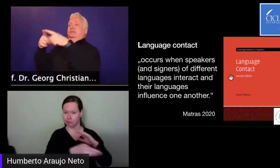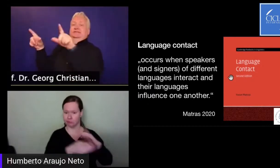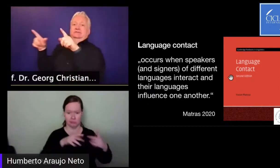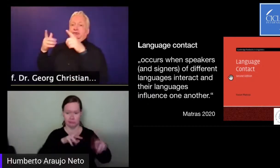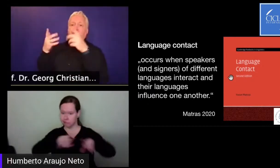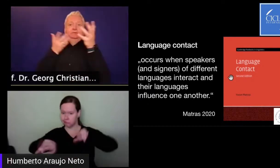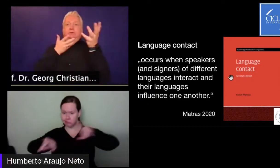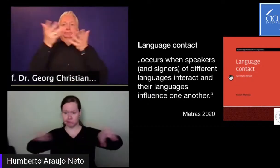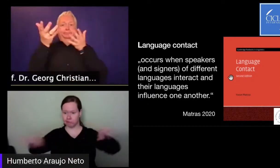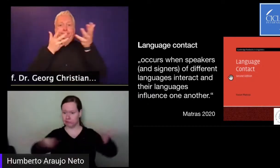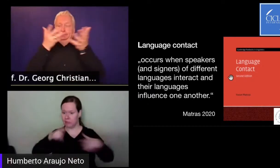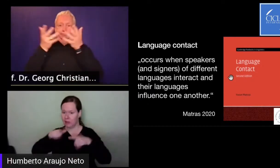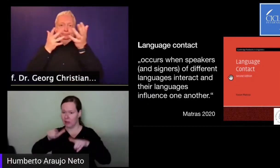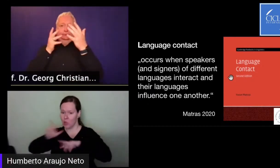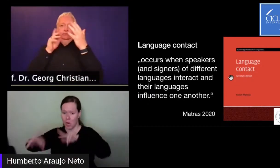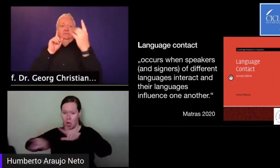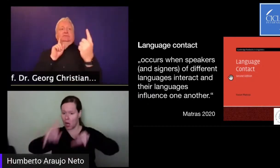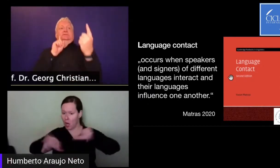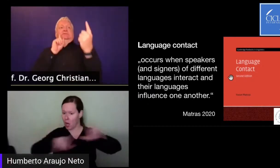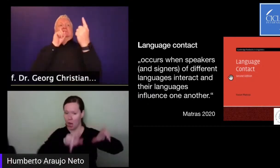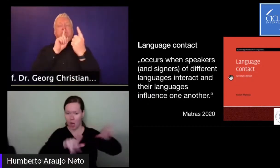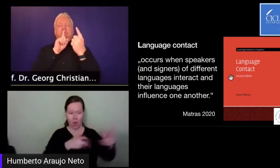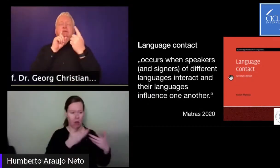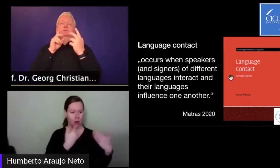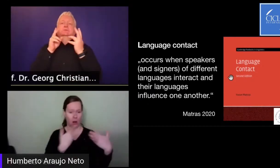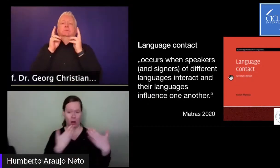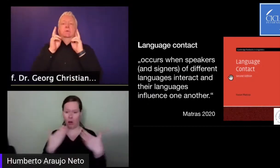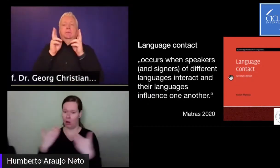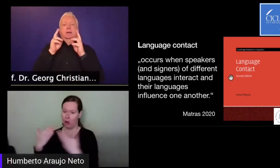E nessas trocas, eventualmente, pode ocorrer